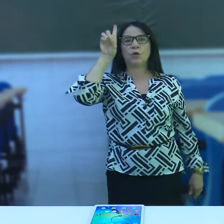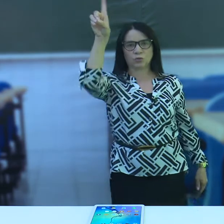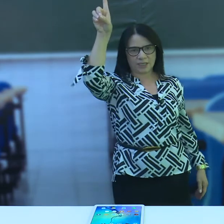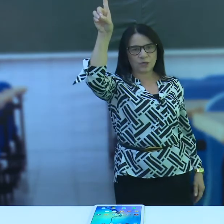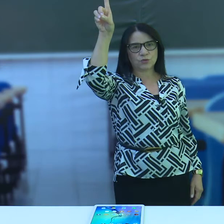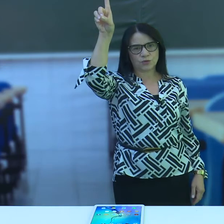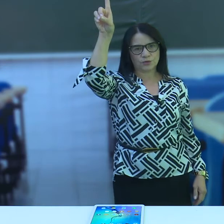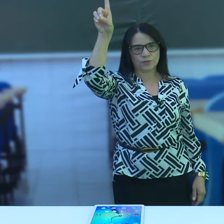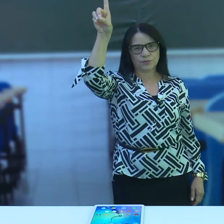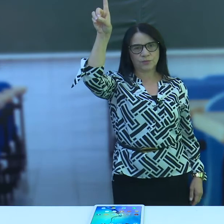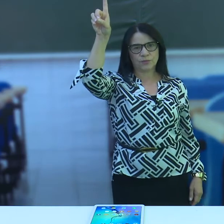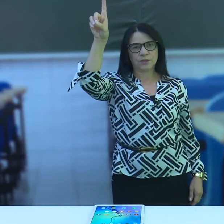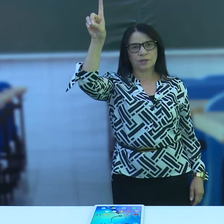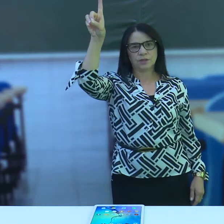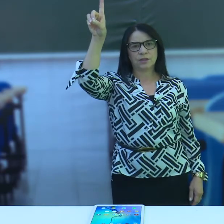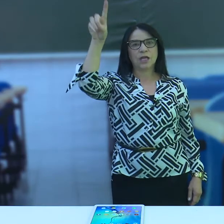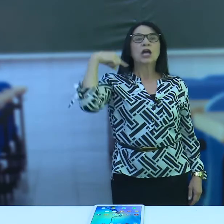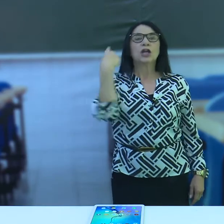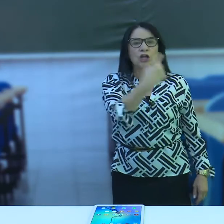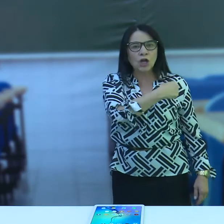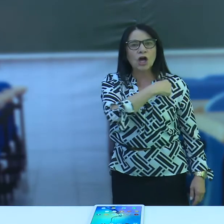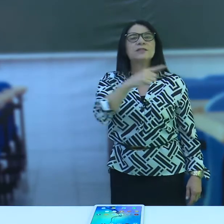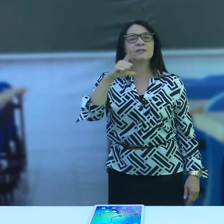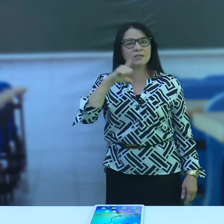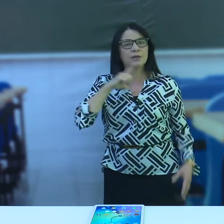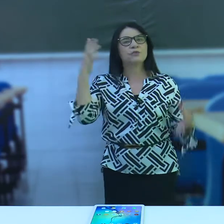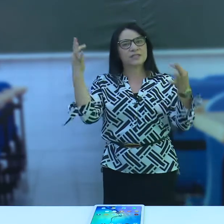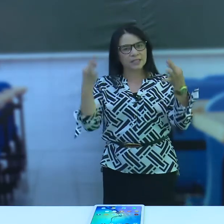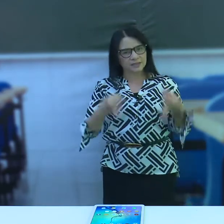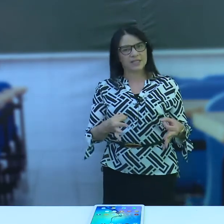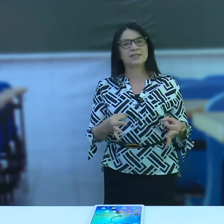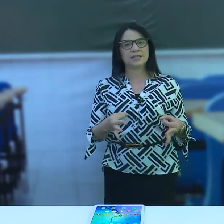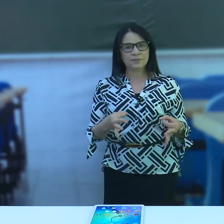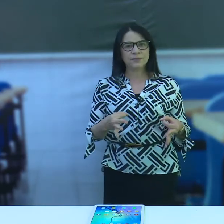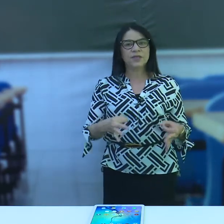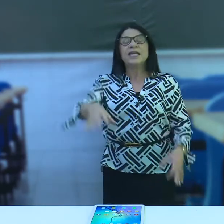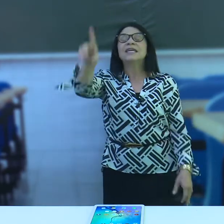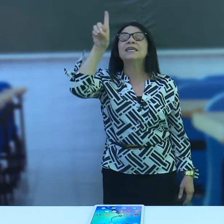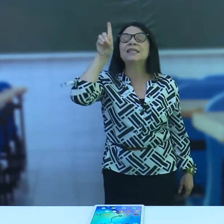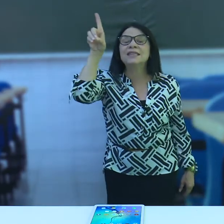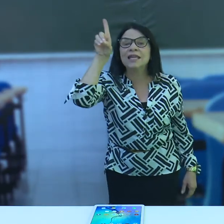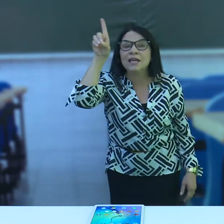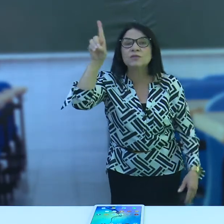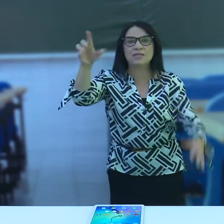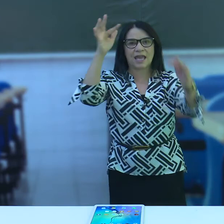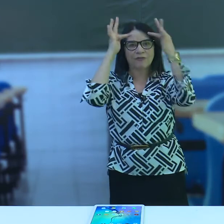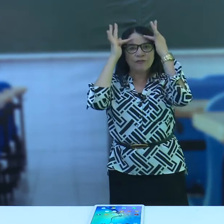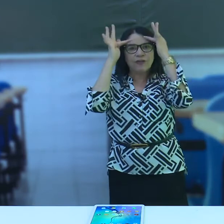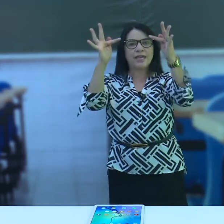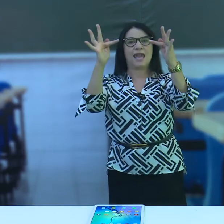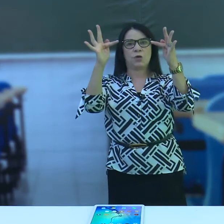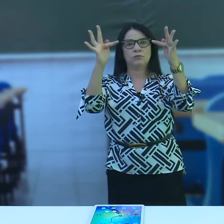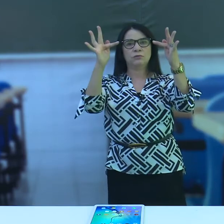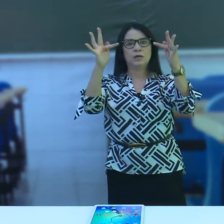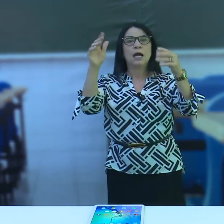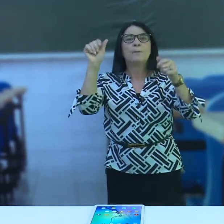com Deus, nós temos certeza que Deus é fiel